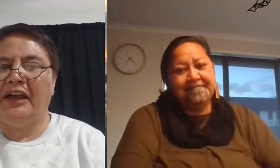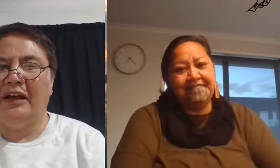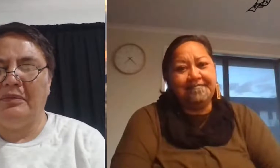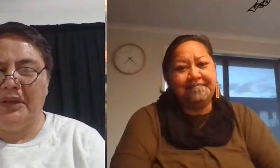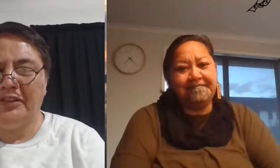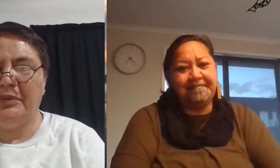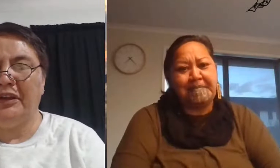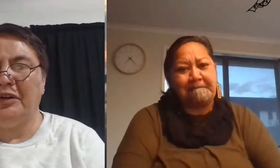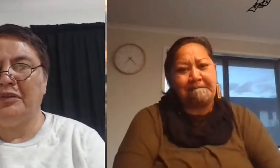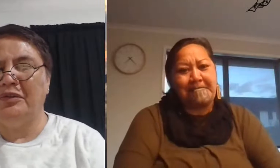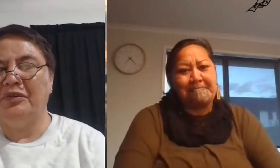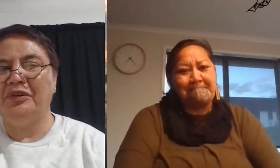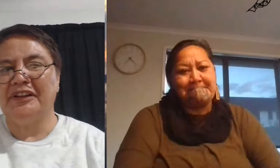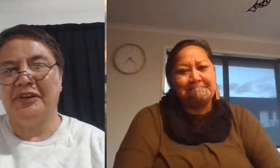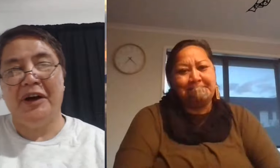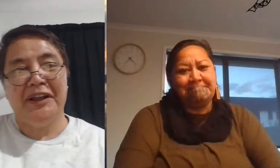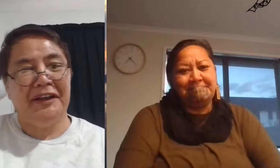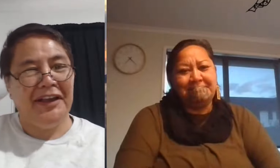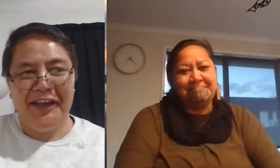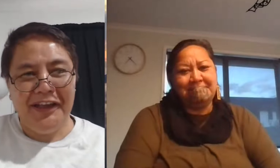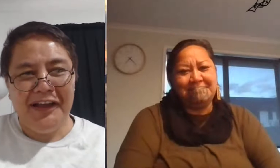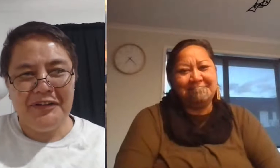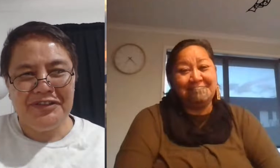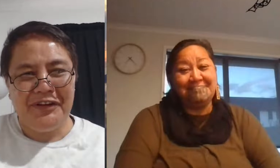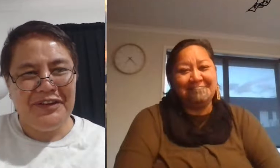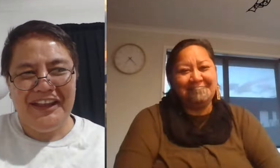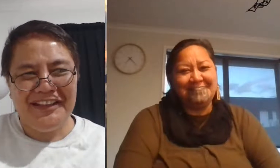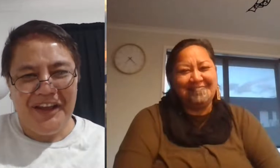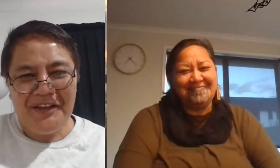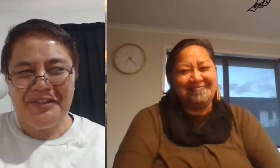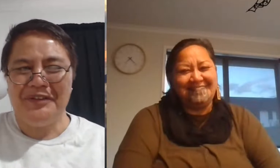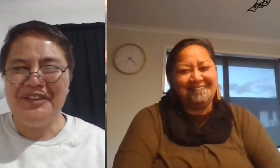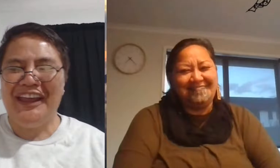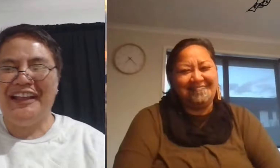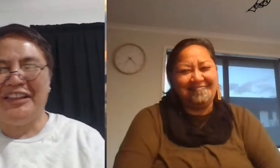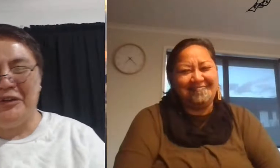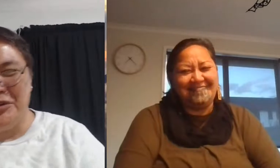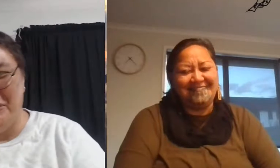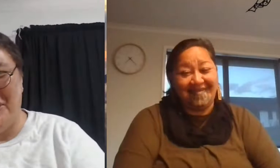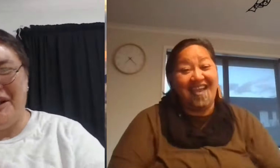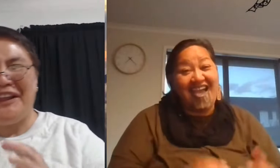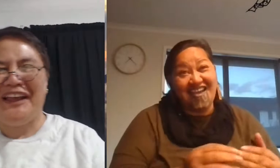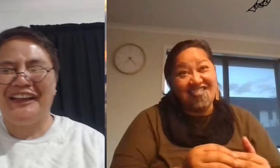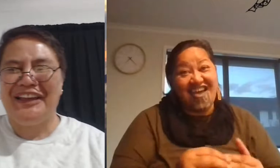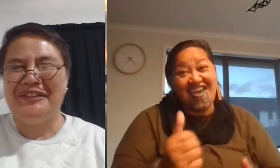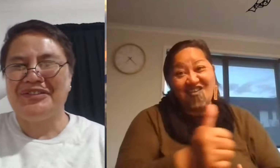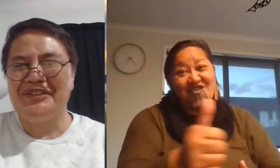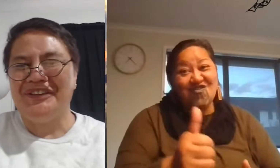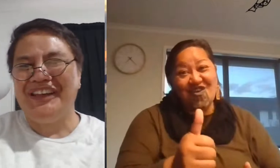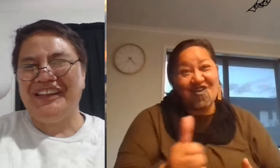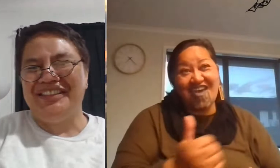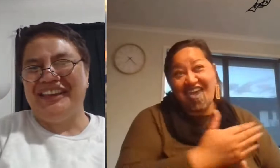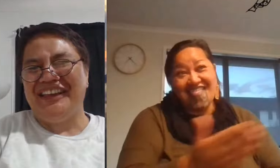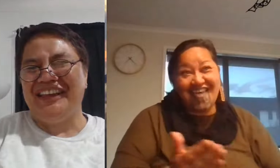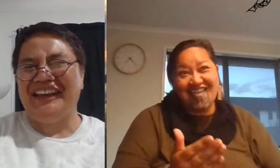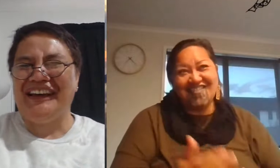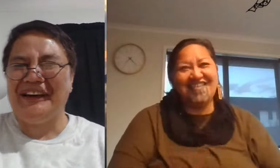rotarota. Me te mea no kataia e koutou e tātou, te uru mai ki